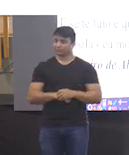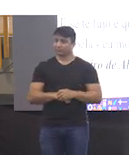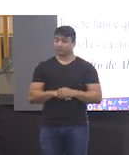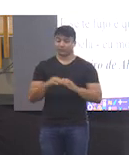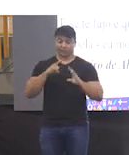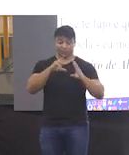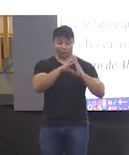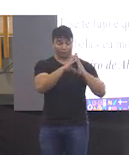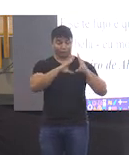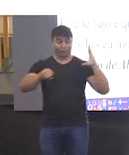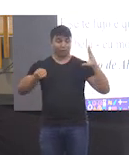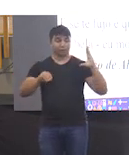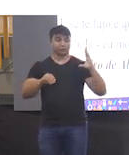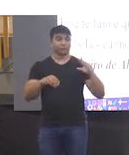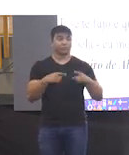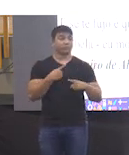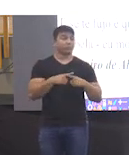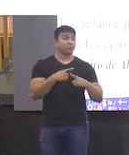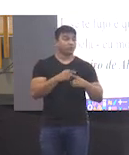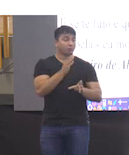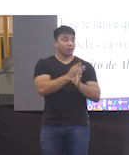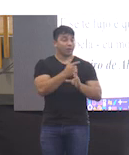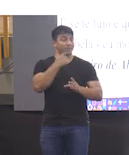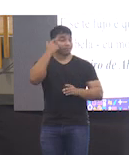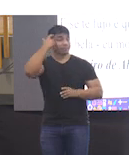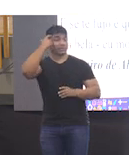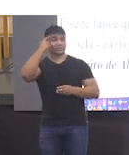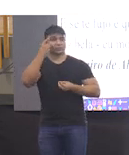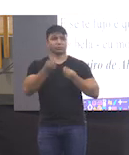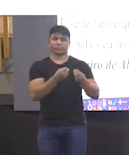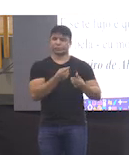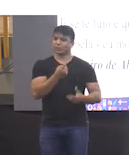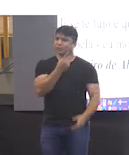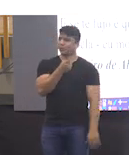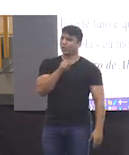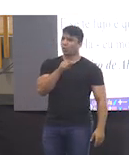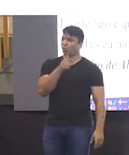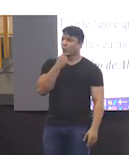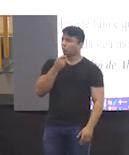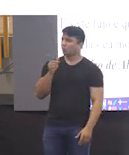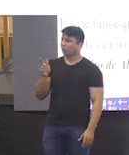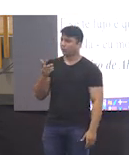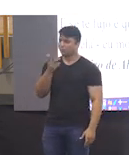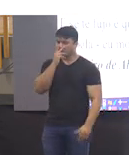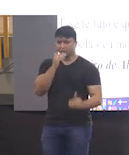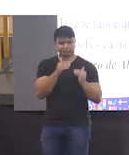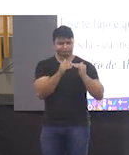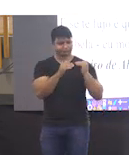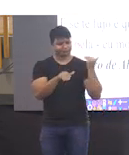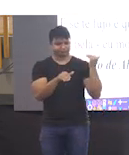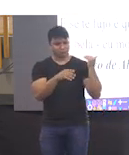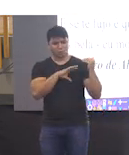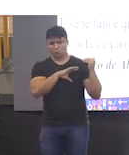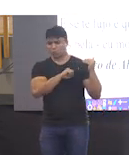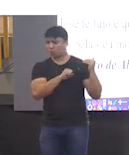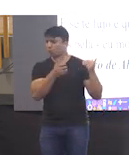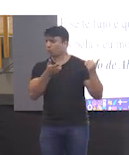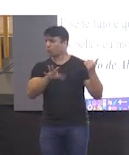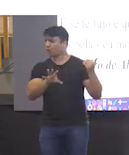Quando ele foge dela, ela pensa que ele foge porque não corresponde ao amor